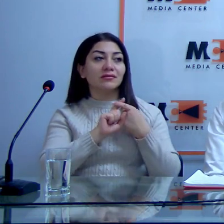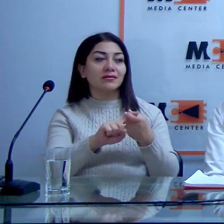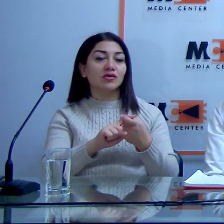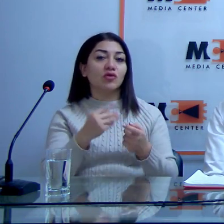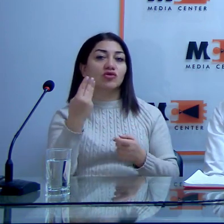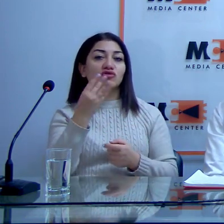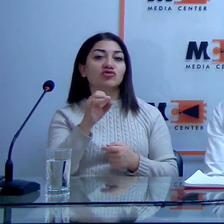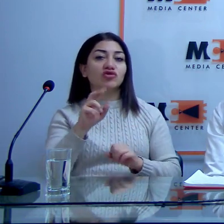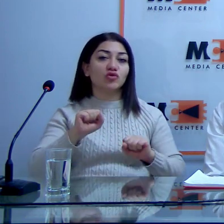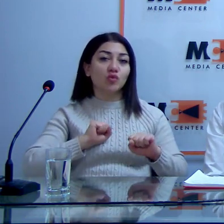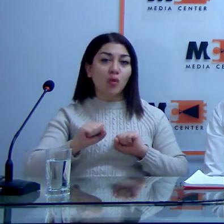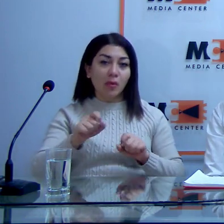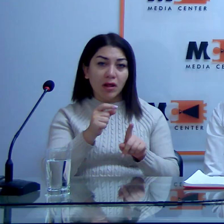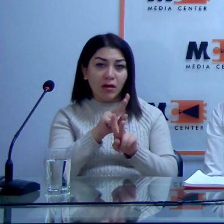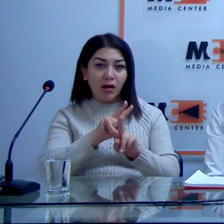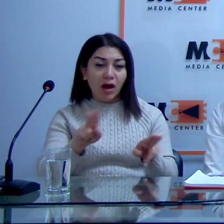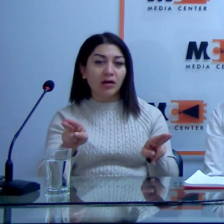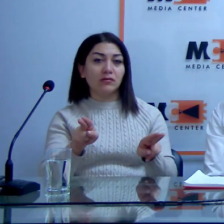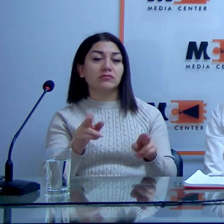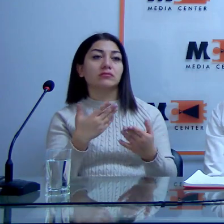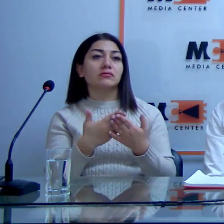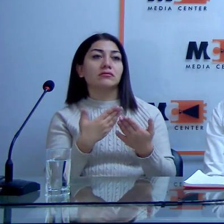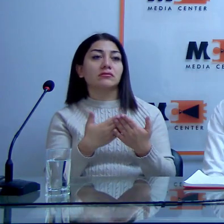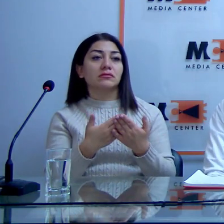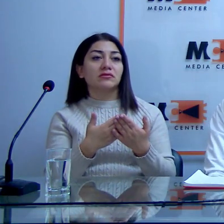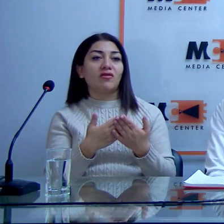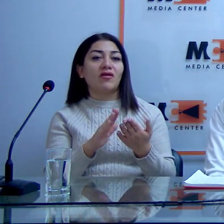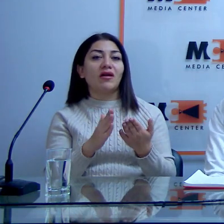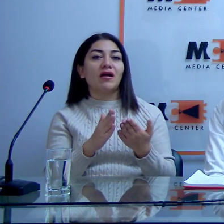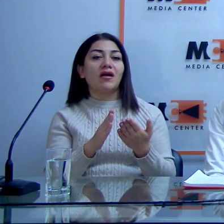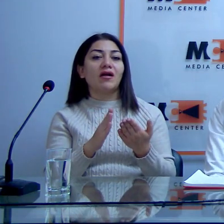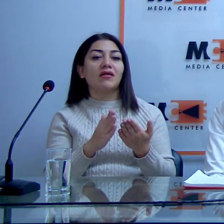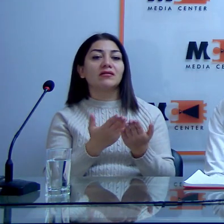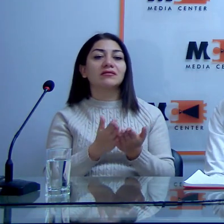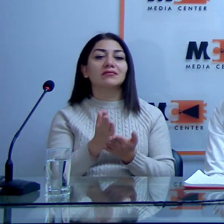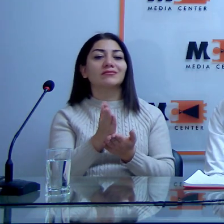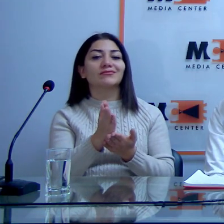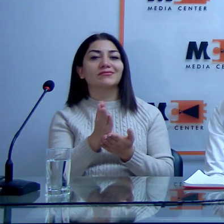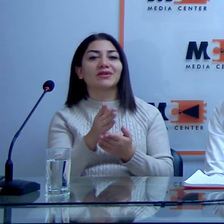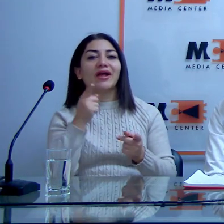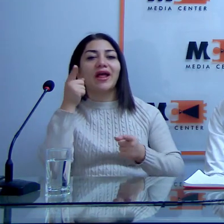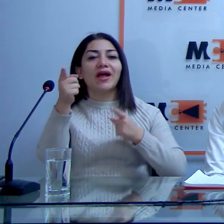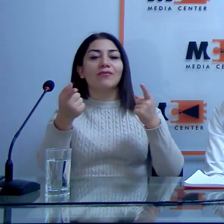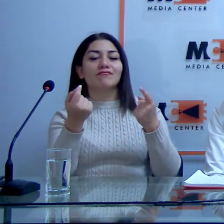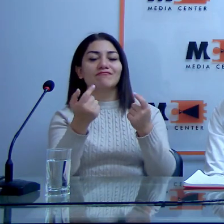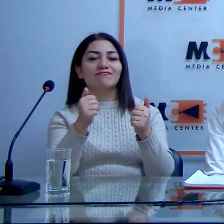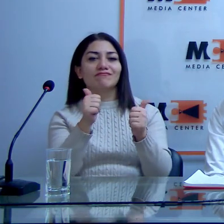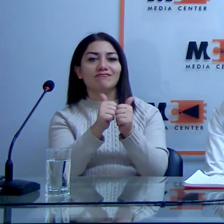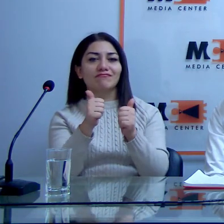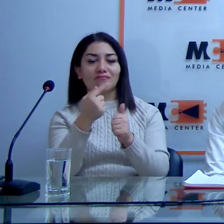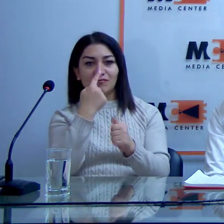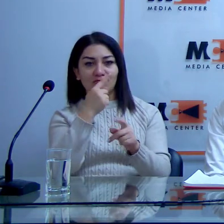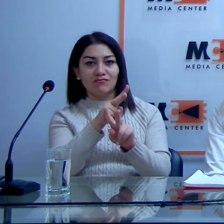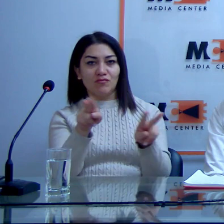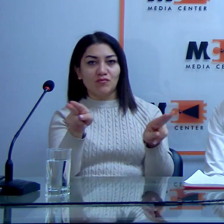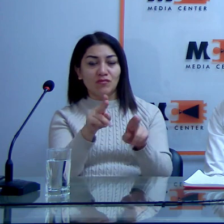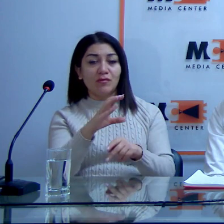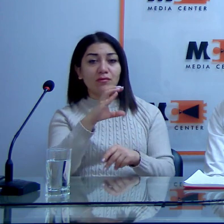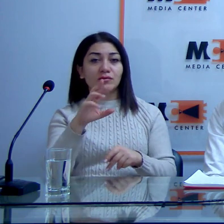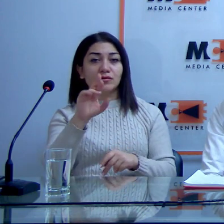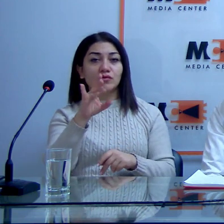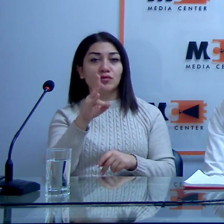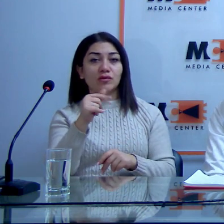օրինակ Շիրակի վրա, այլի հաշվի առնելով աշխարհագրության աշխարհագրական հեռավորության չափը, կամ